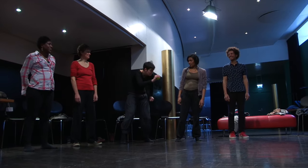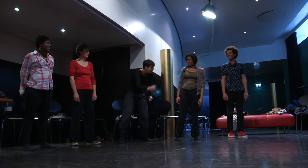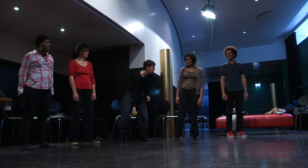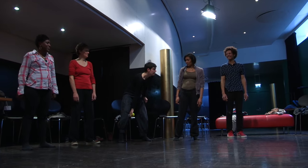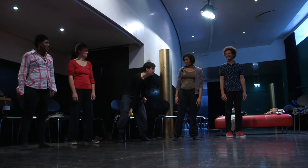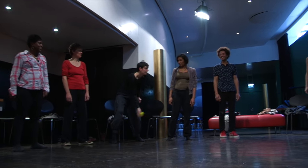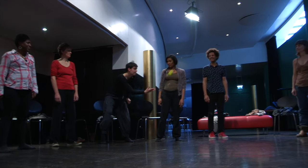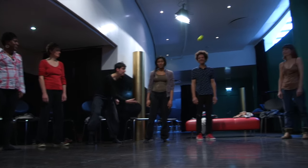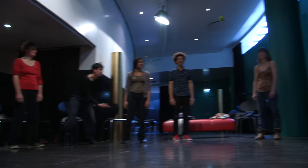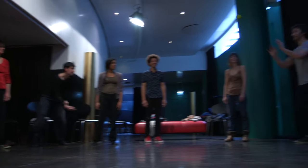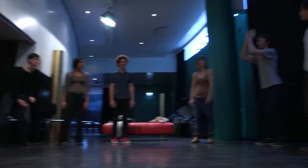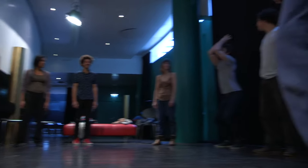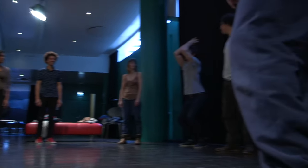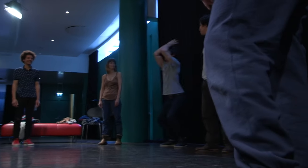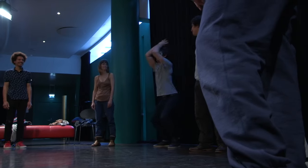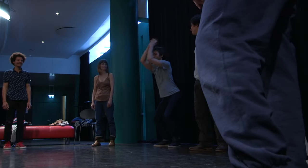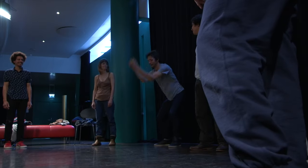clairement.